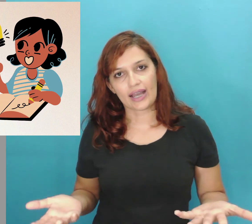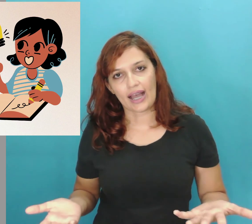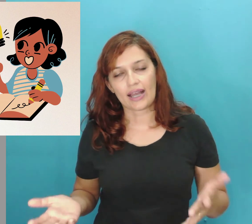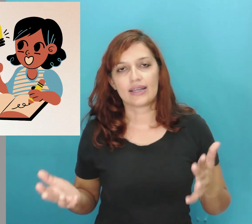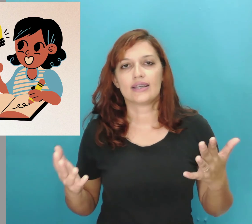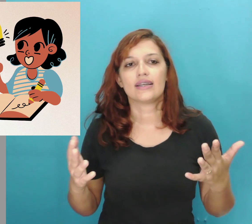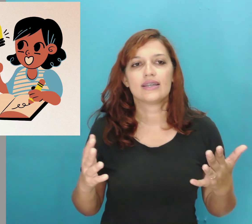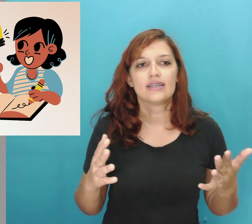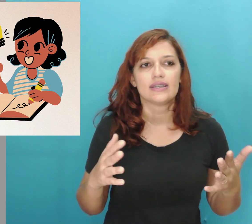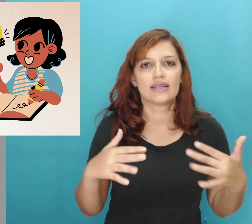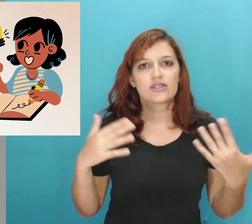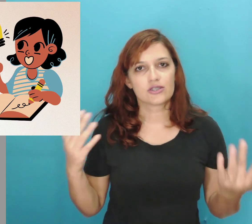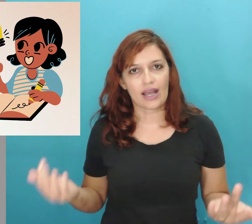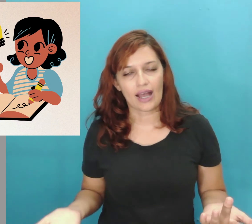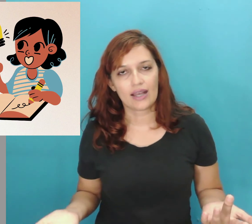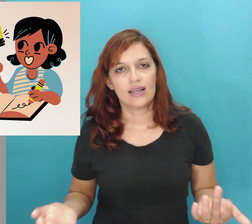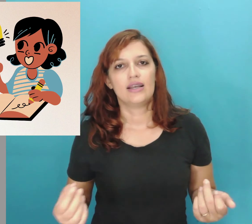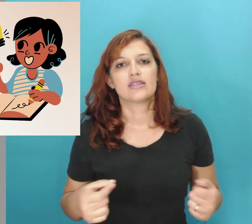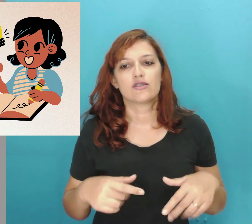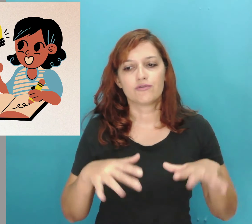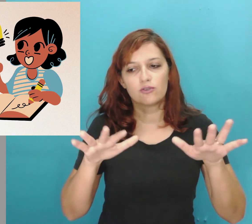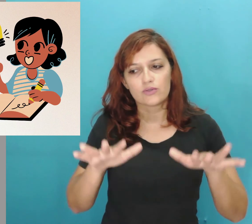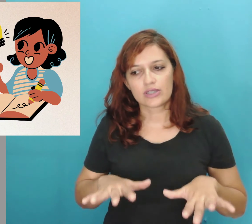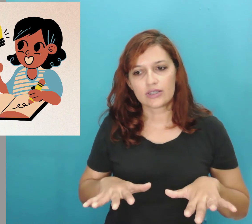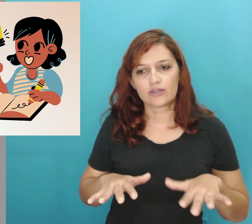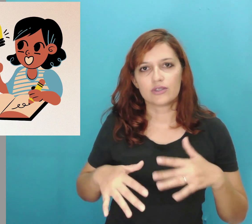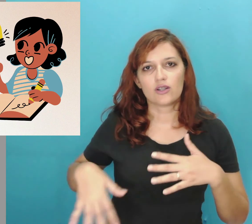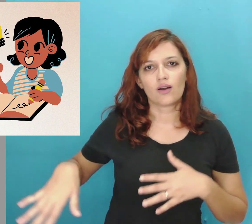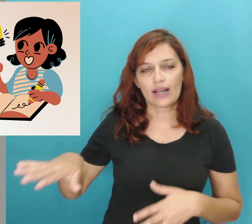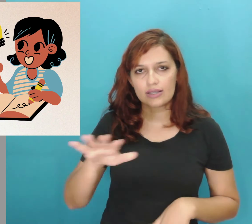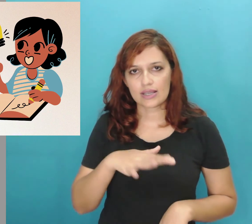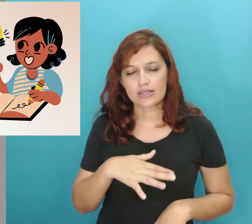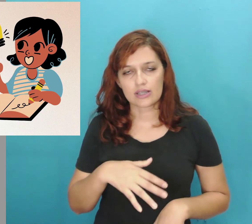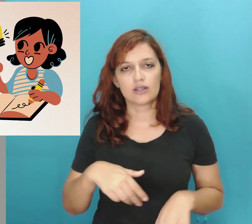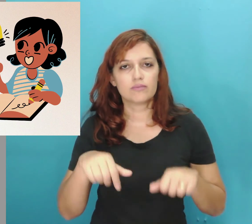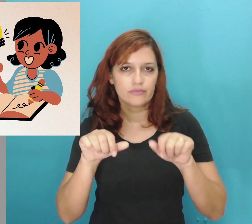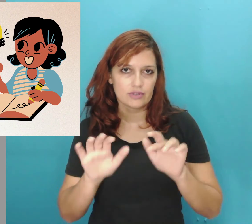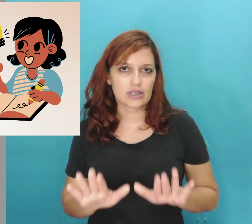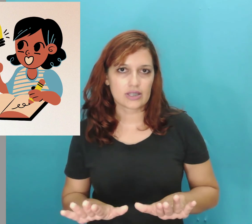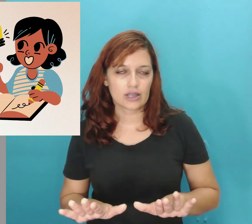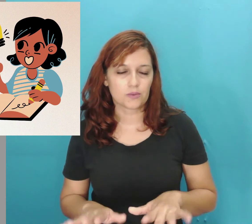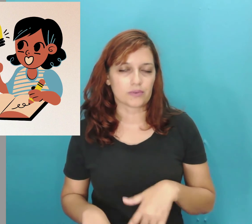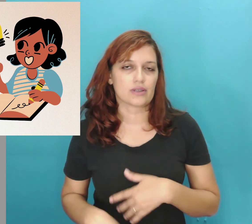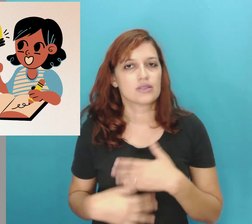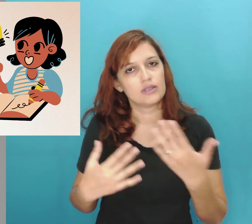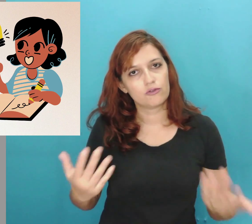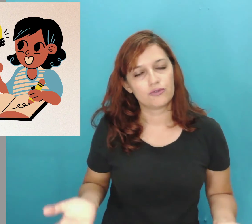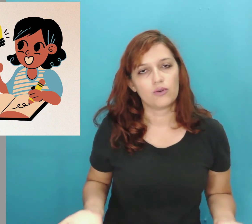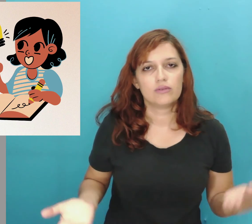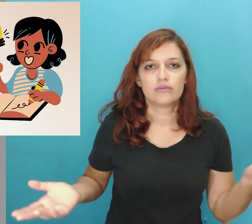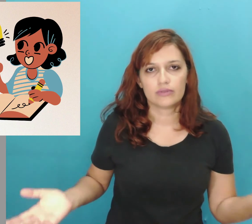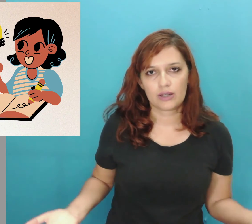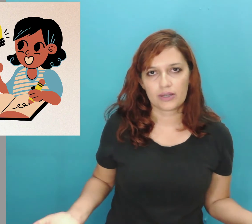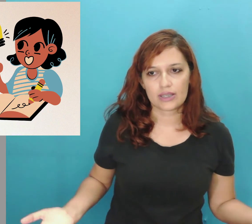ficar e estar, se for no sentido de localização, você executa. Se não for, não é